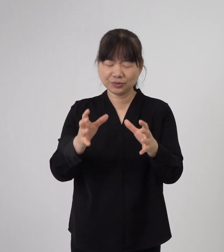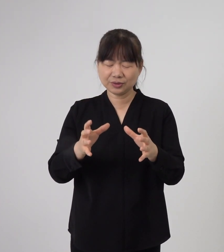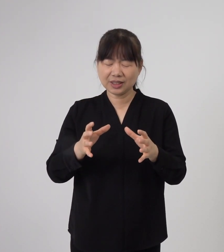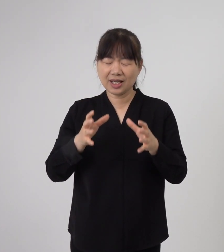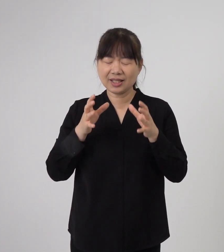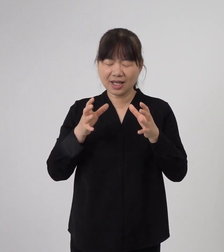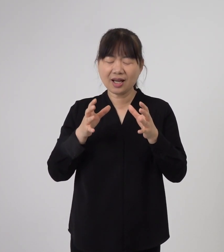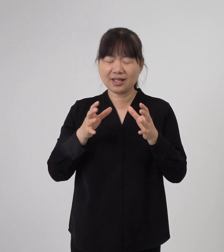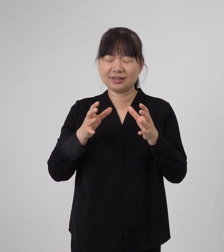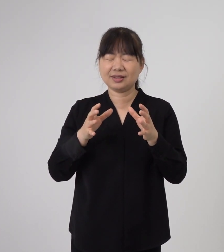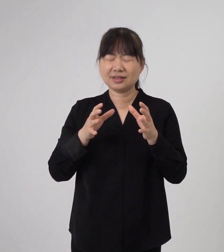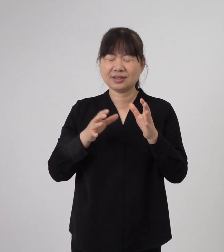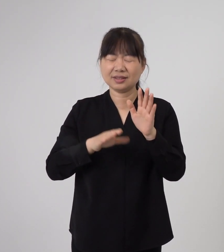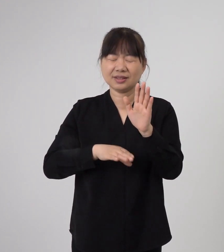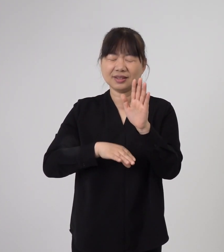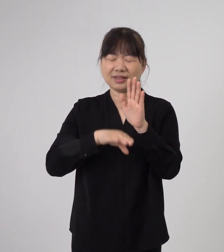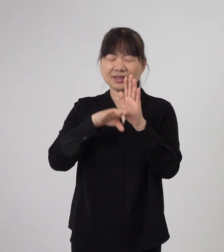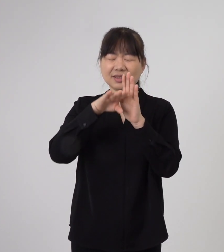채울